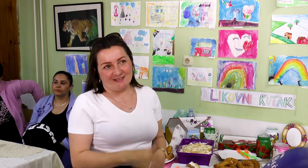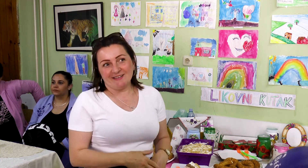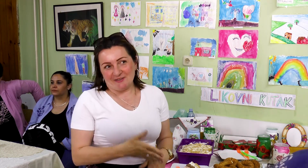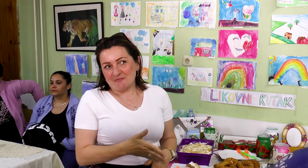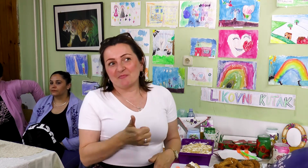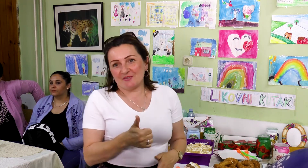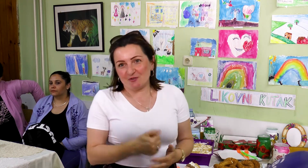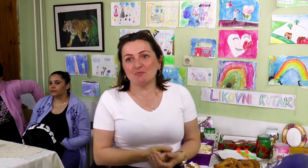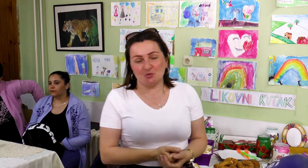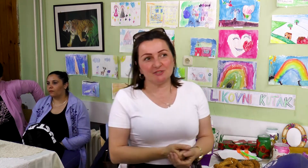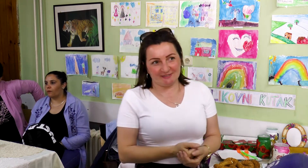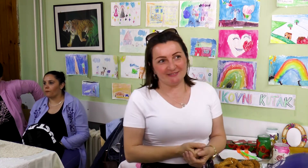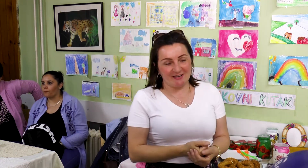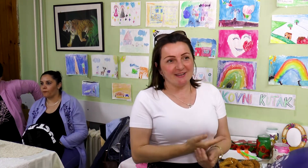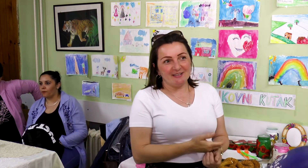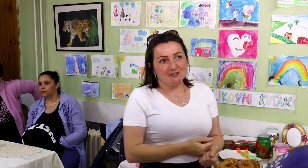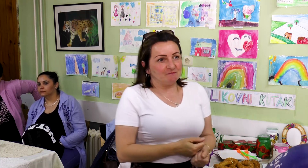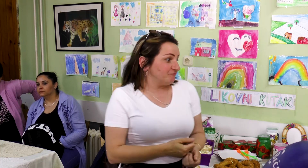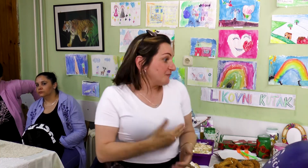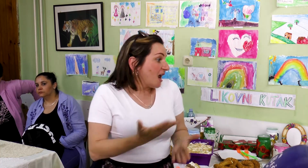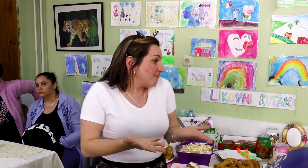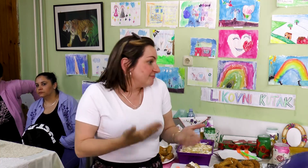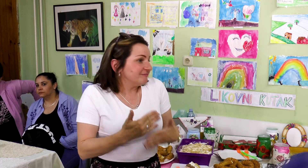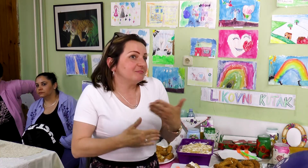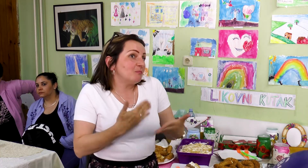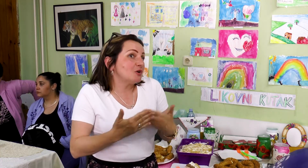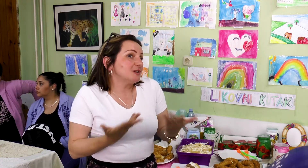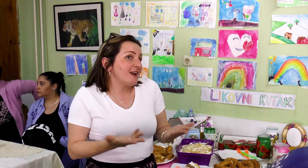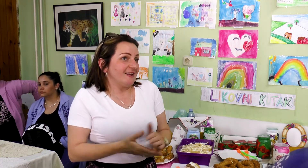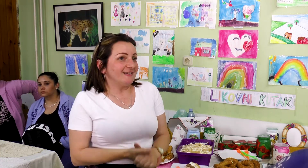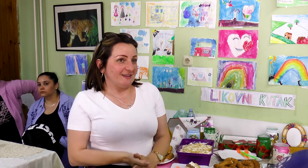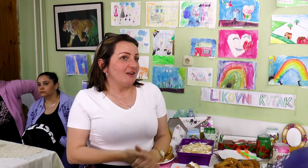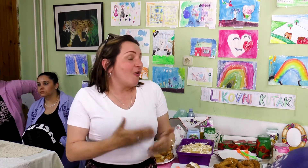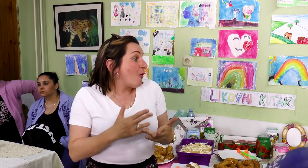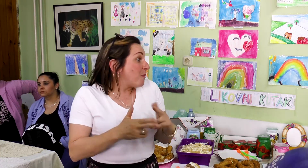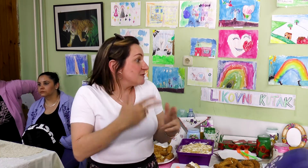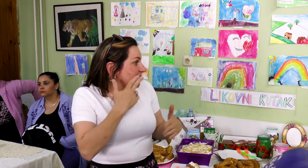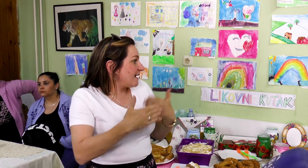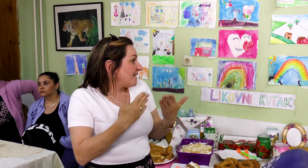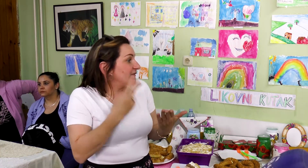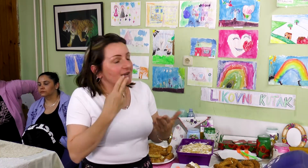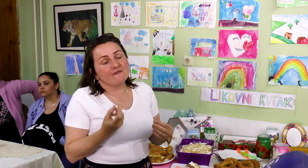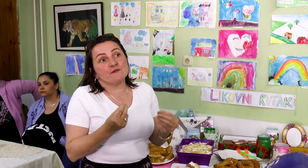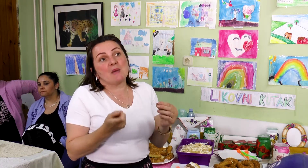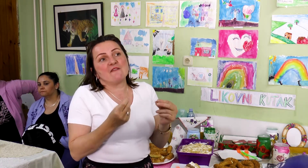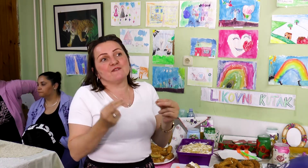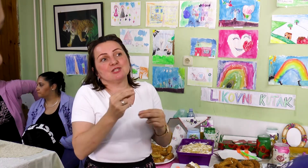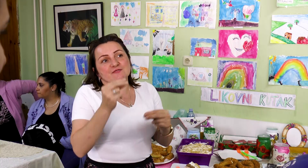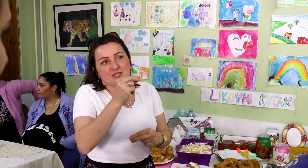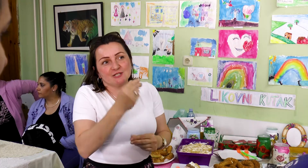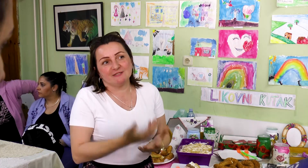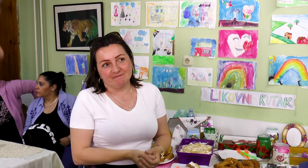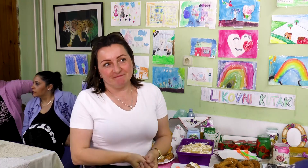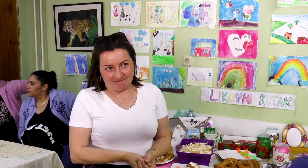Pančeva da predstavi njene radove ovde. Dekupaš i ono što je vezano za te. Interesantno